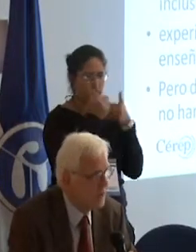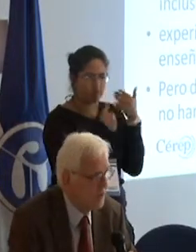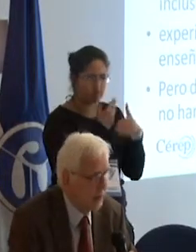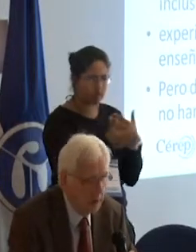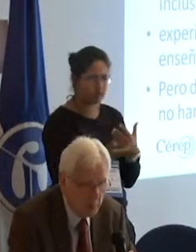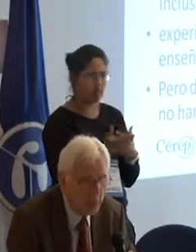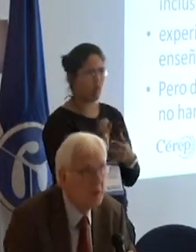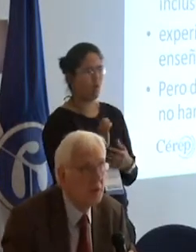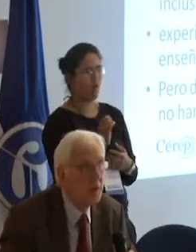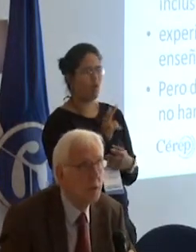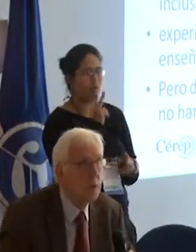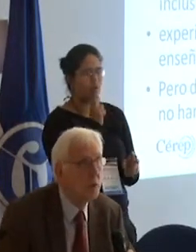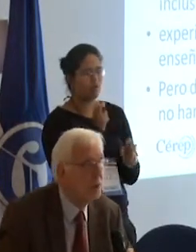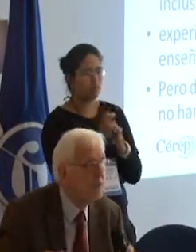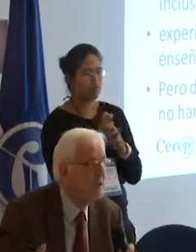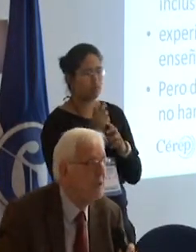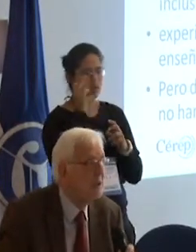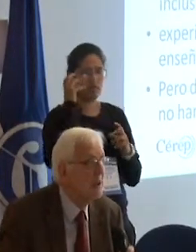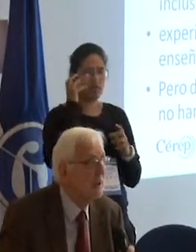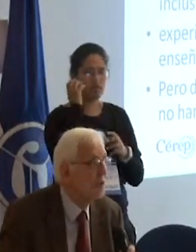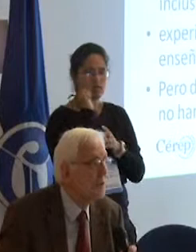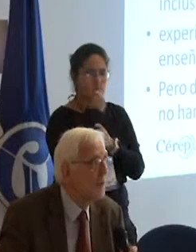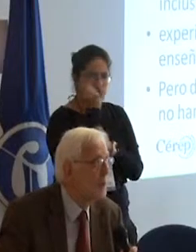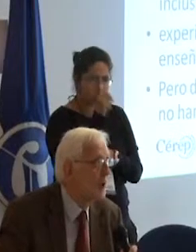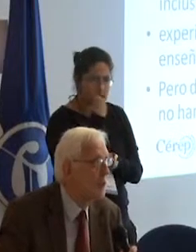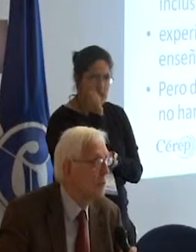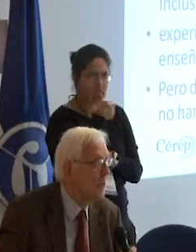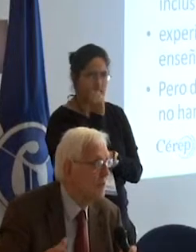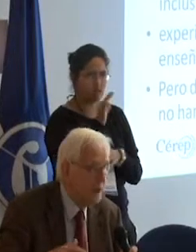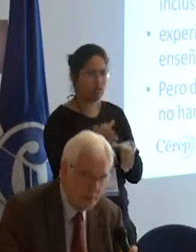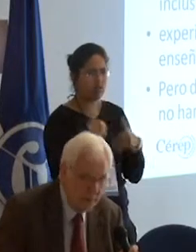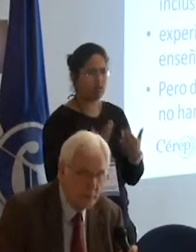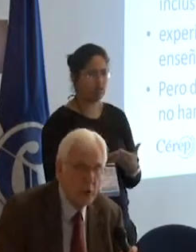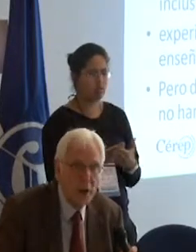tienen dificultades motrices? ¿Cómo evaluarlos?